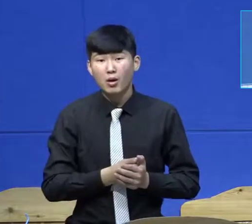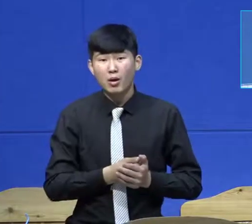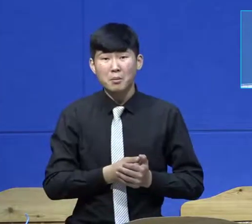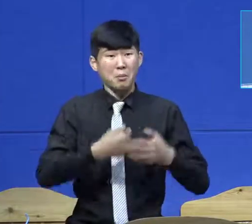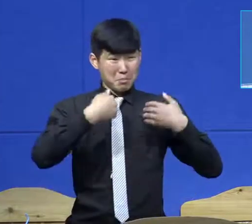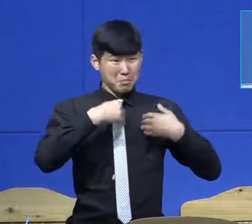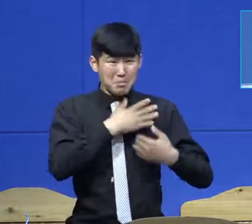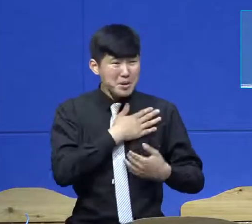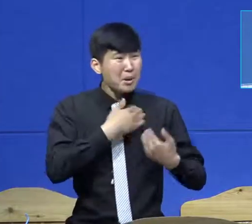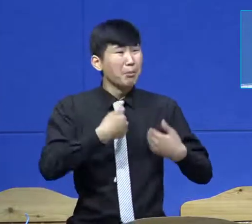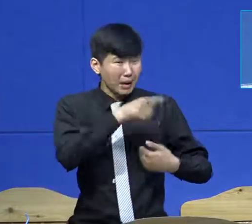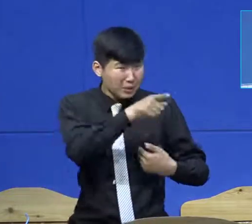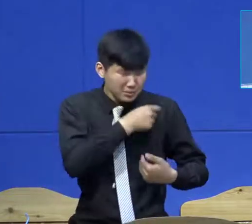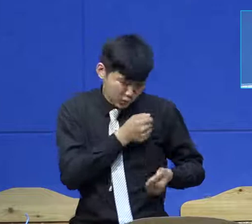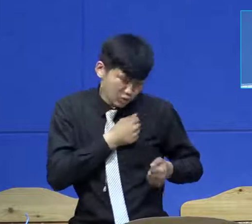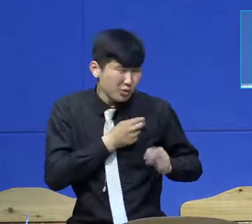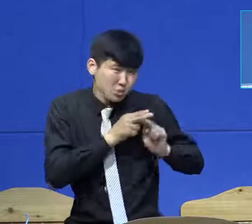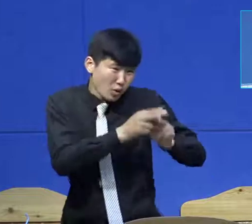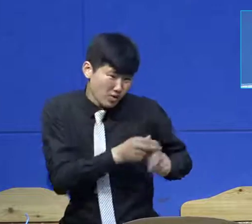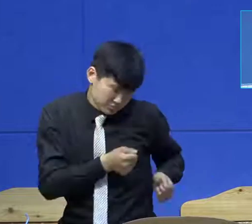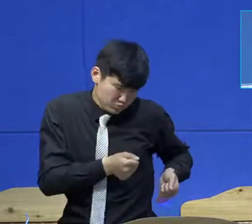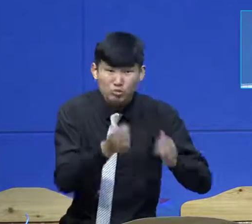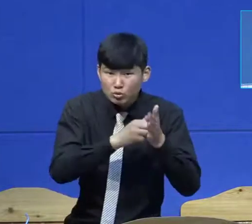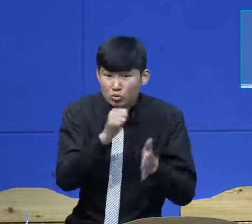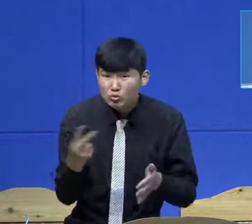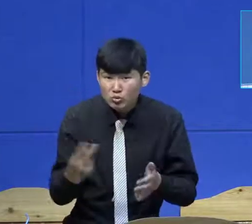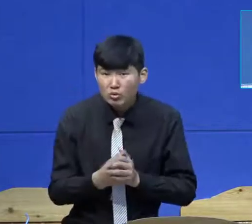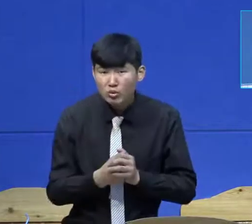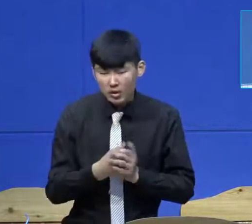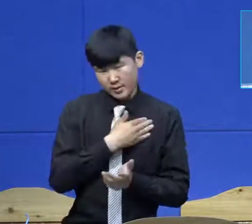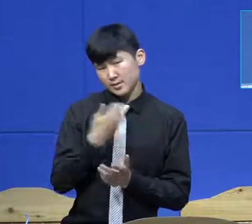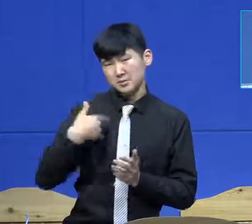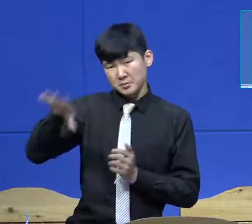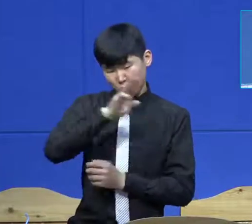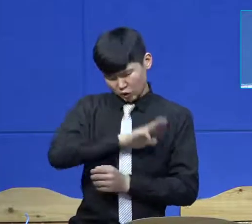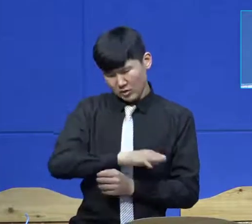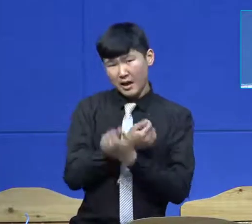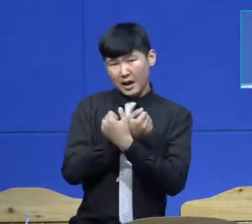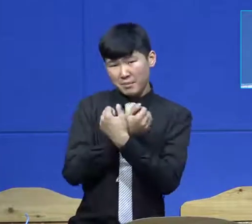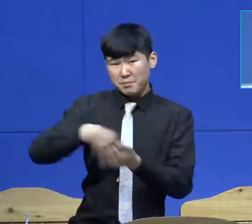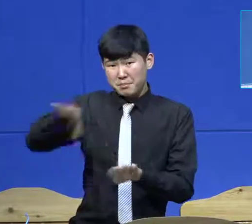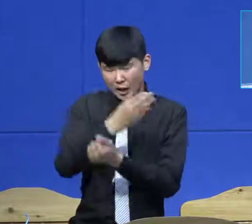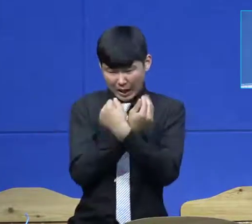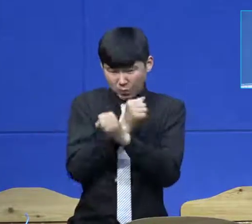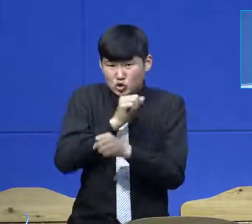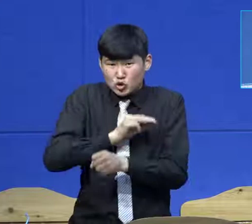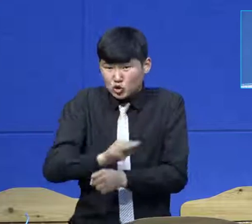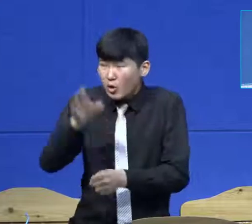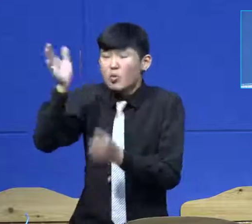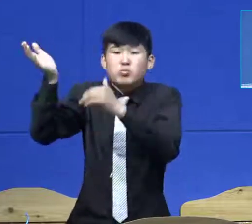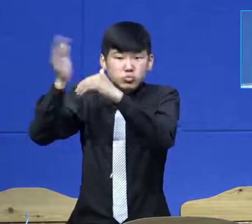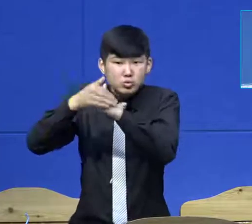ч гэсэн хүчийг нэмэрлэх хэвстэн биш үү? Эзэн биднийг аврахын төлөө амиа алдсан. Тэр сайн мэдээг тараахын тулд ямар олон